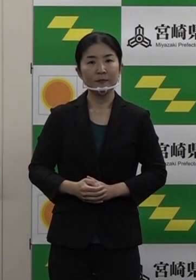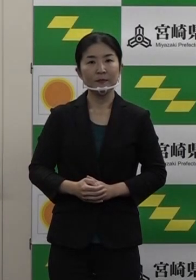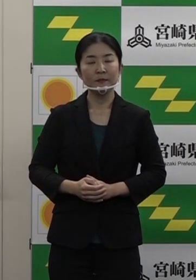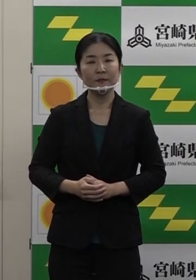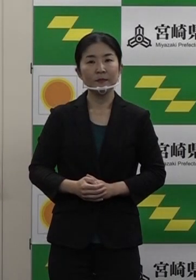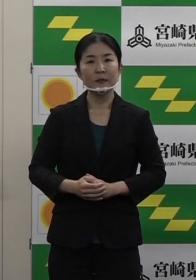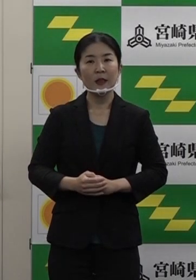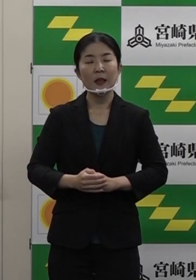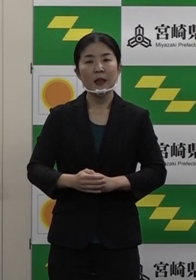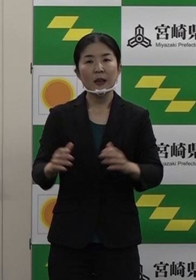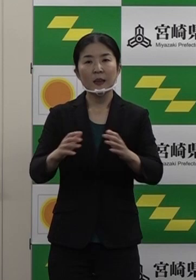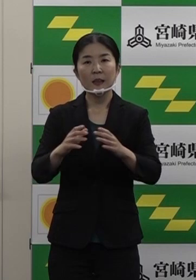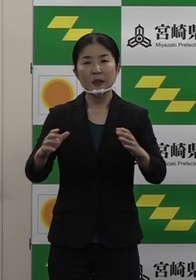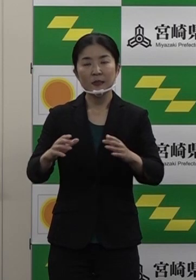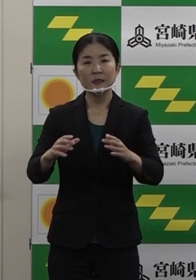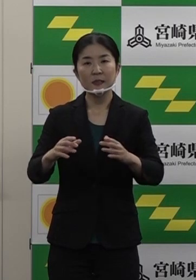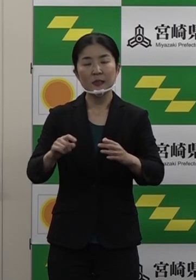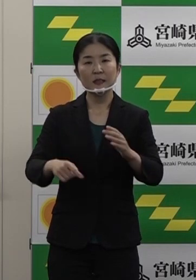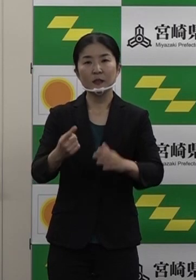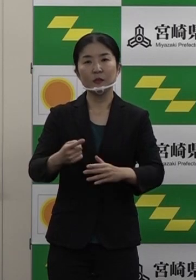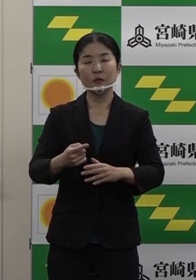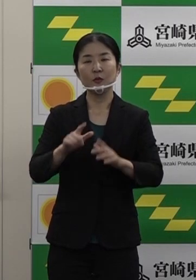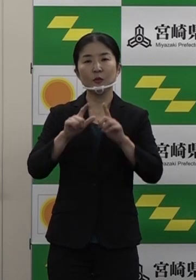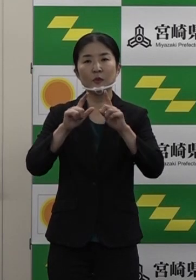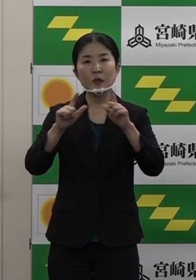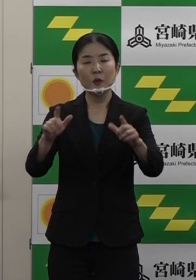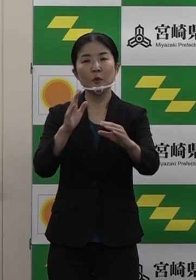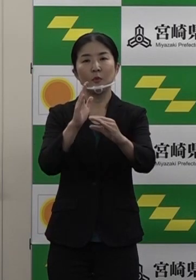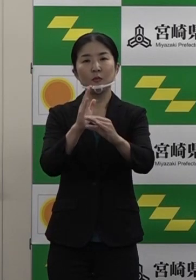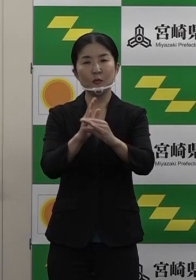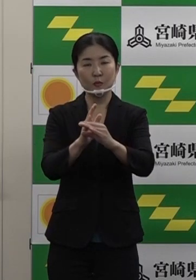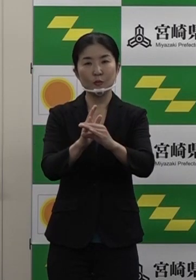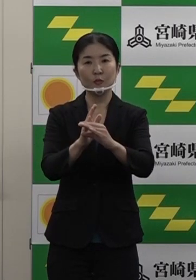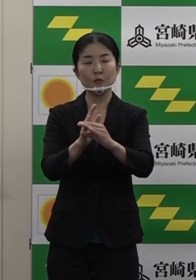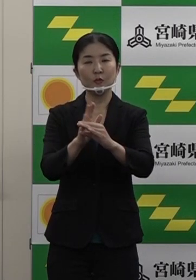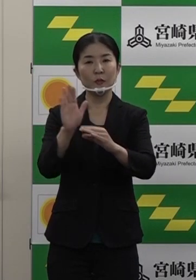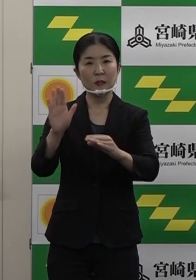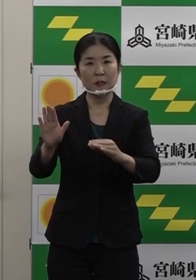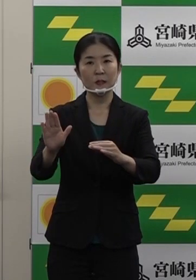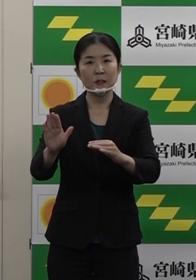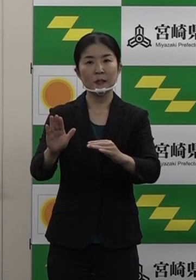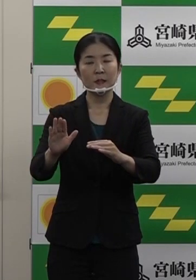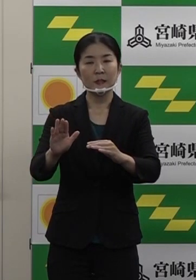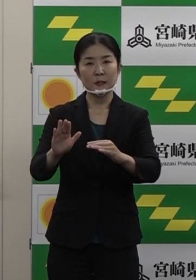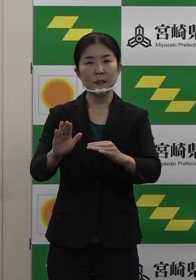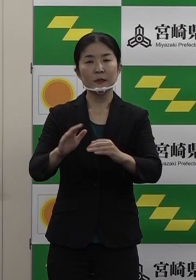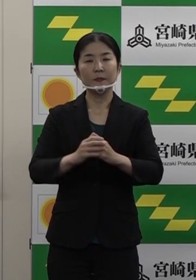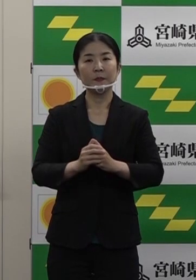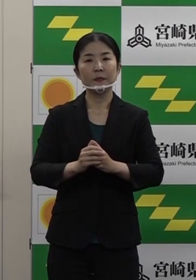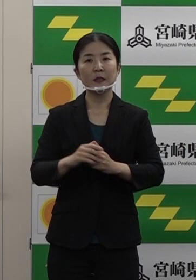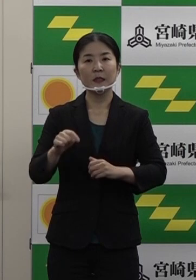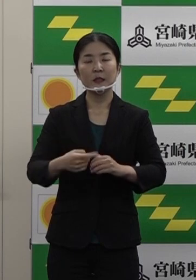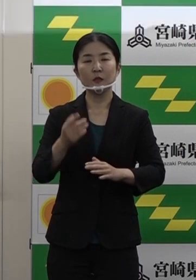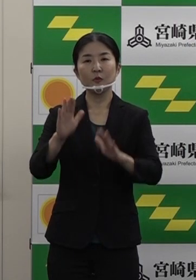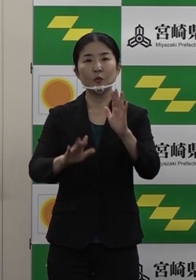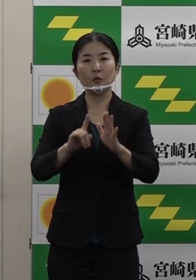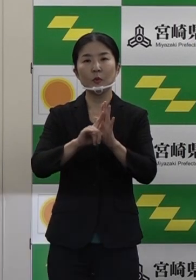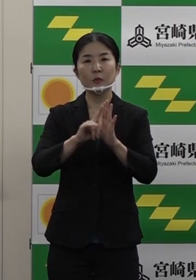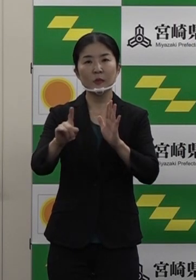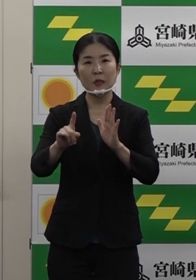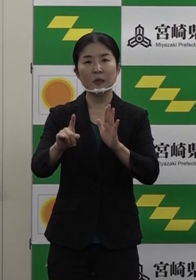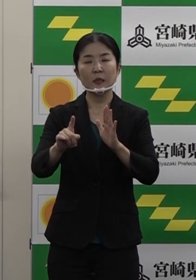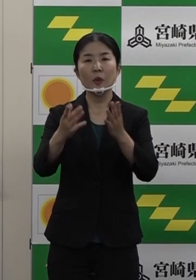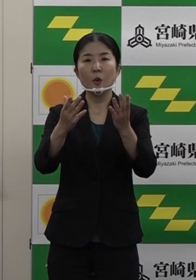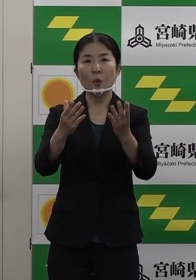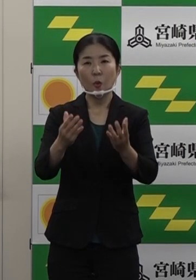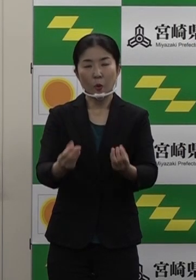あくまで感染拡大緊急警報の発令中ということになります。決して、この緊急事態宣言を